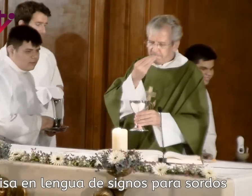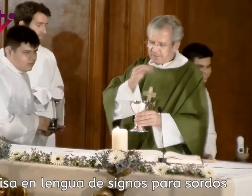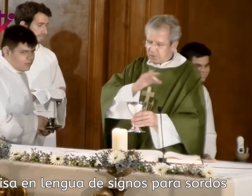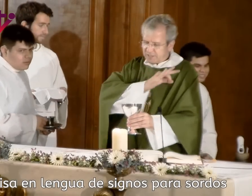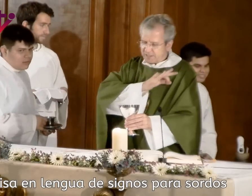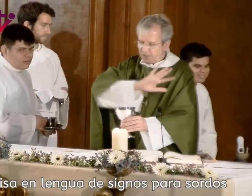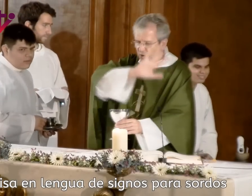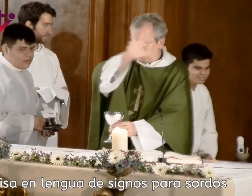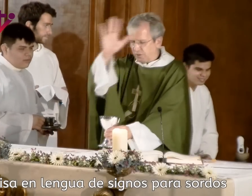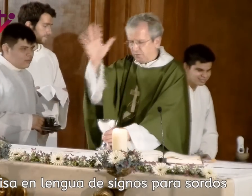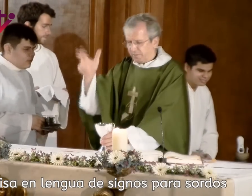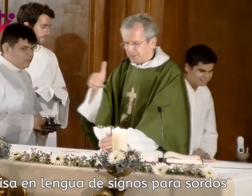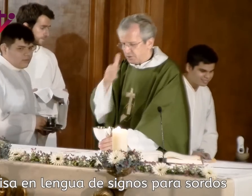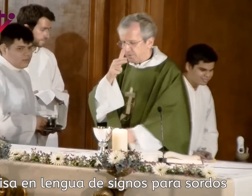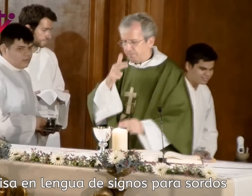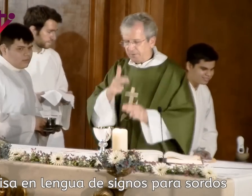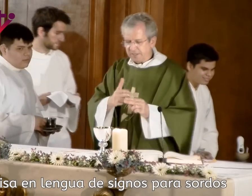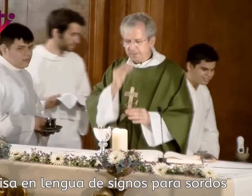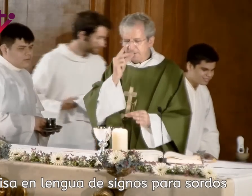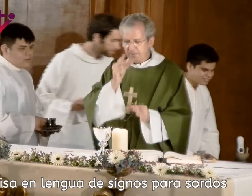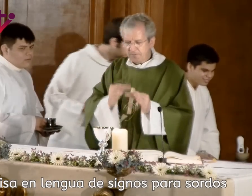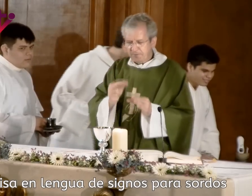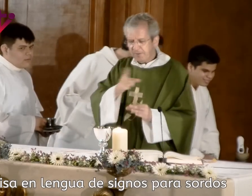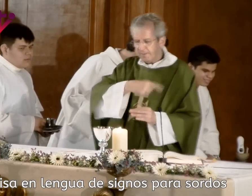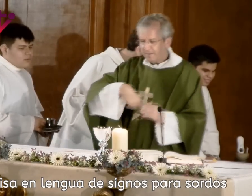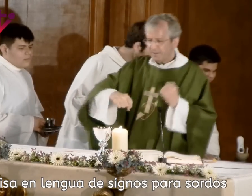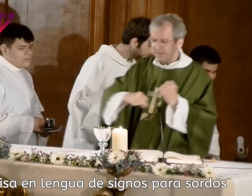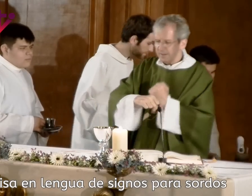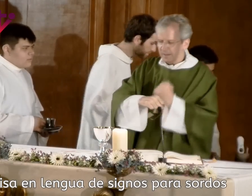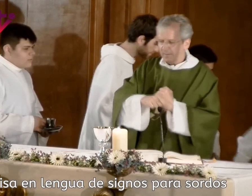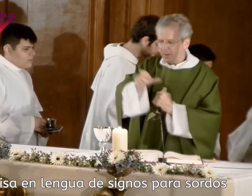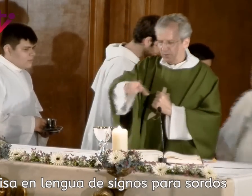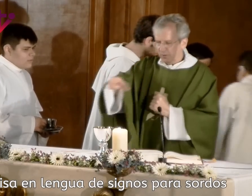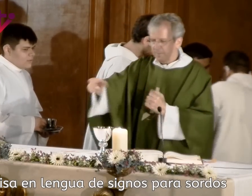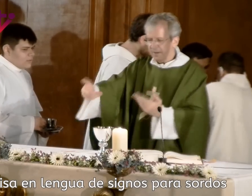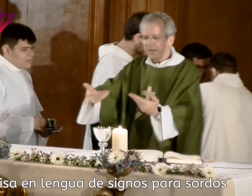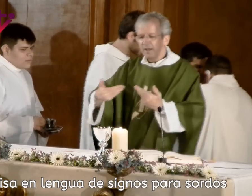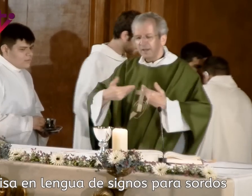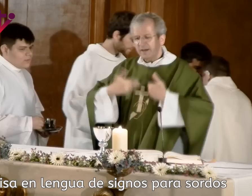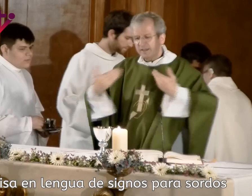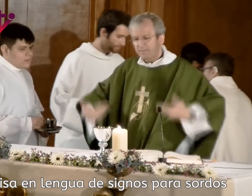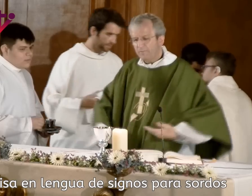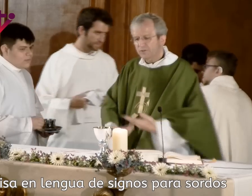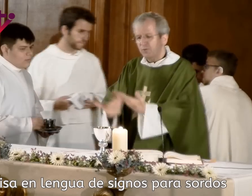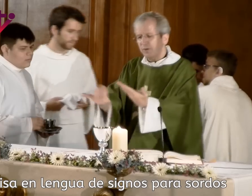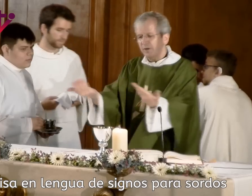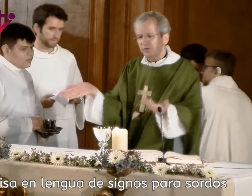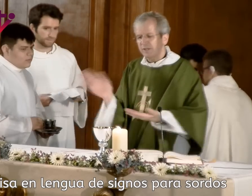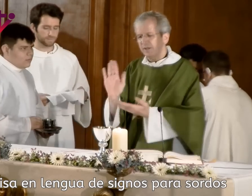Bendito seas, Señor Dios del universo, por este vino, fruto de la vid y del trabajo del hombre, que recibimos de tu generosidad y ahora